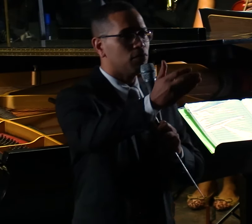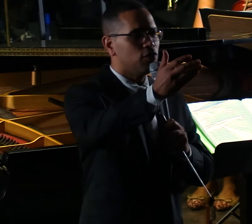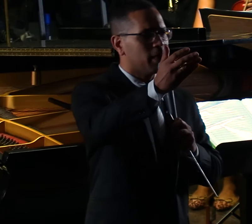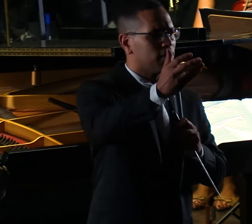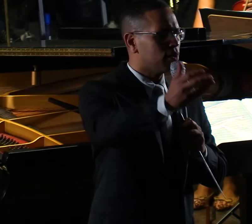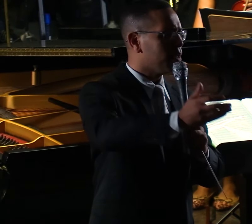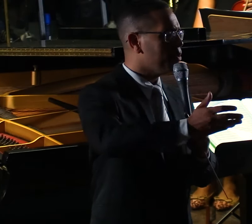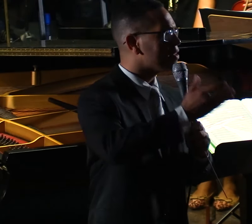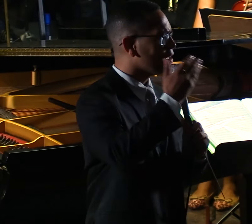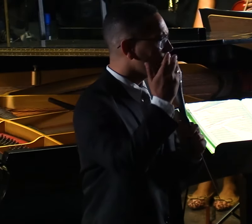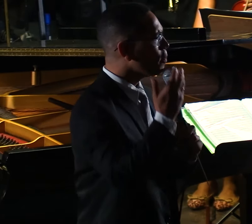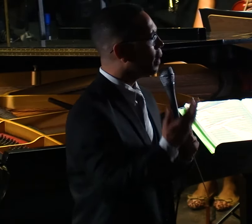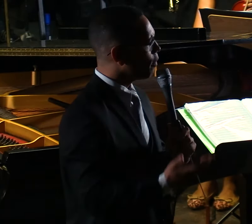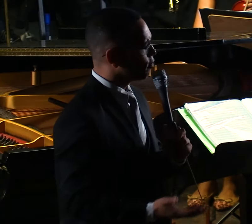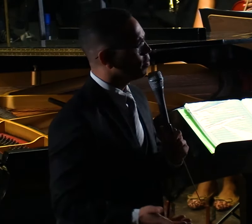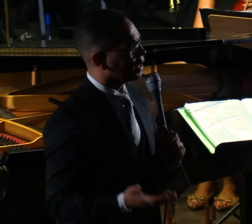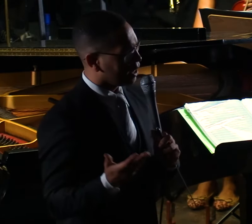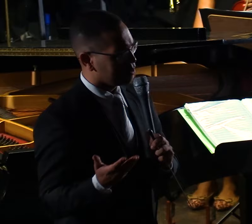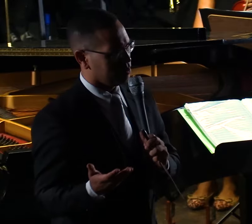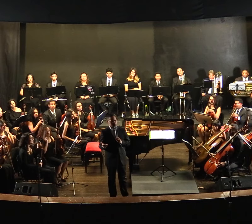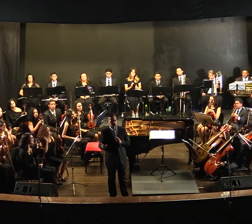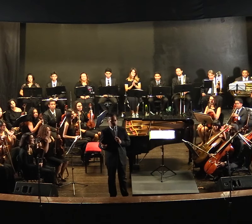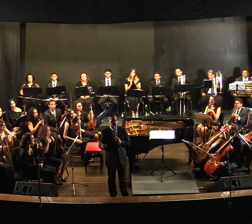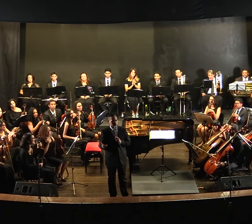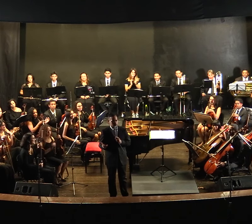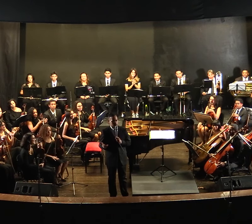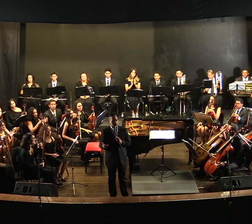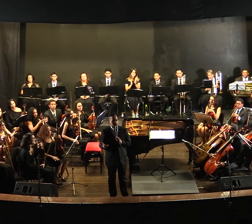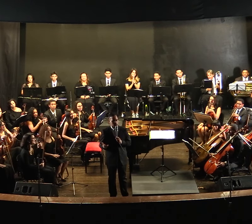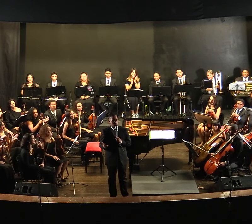Bernardo, que fez um vídeo maravilhoso. Eu queria pedir uma salva de palmas para o Bernardo.